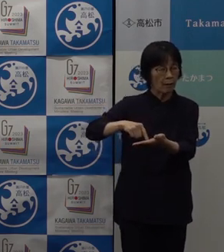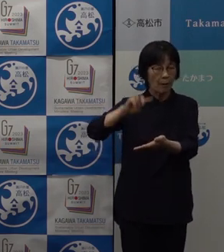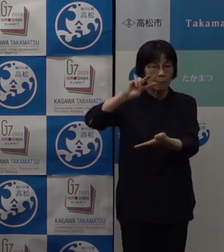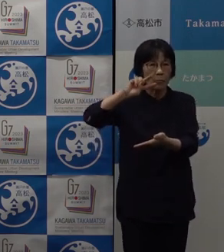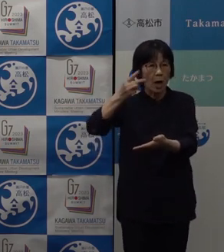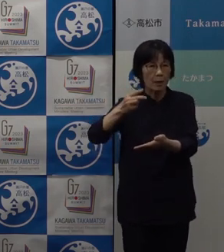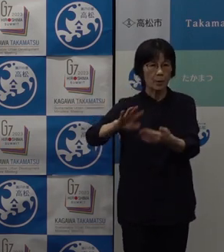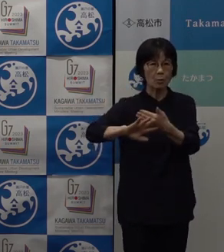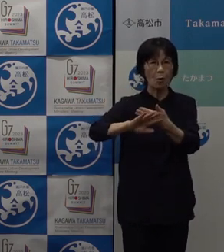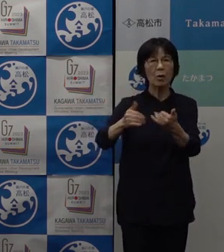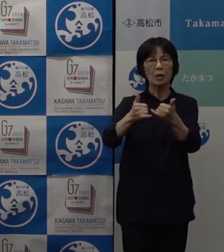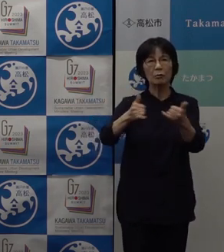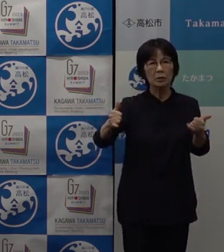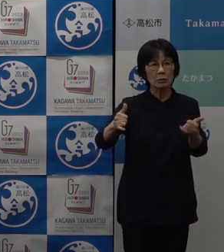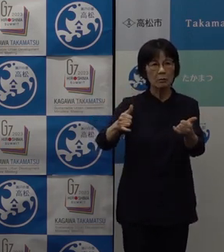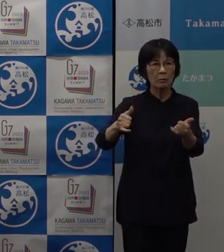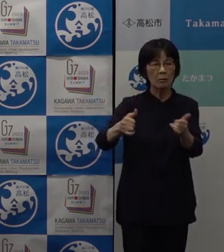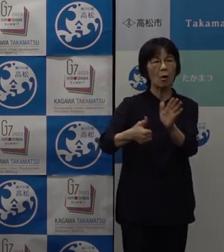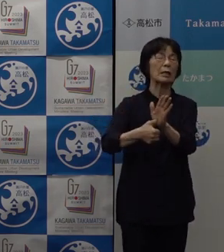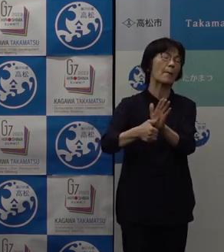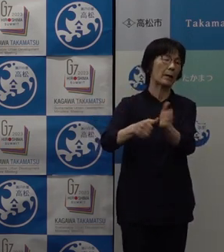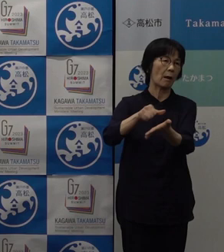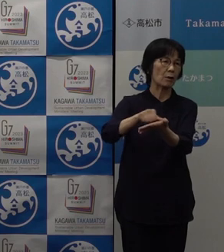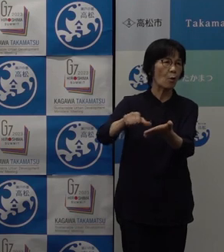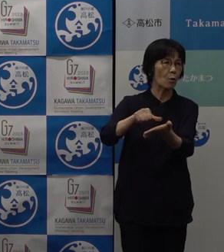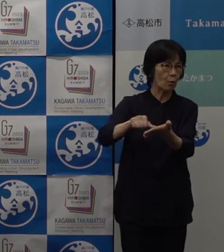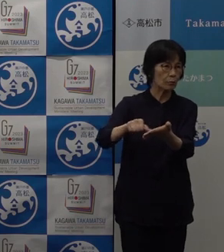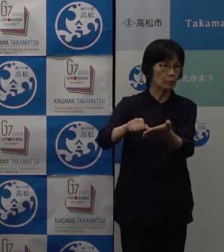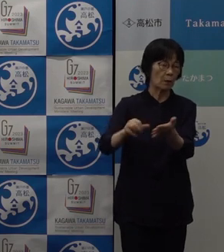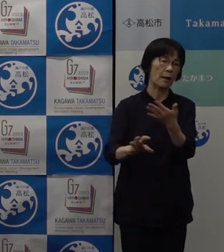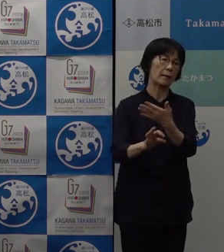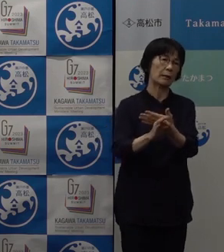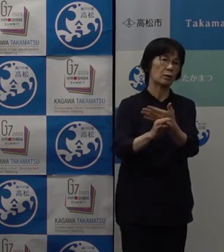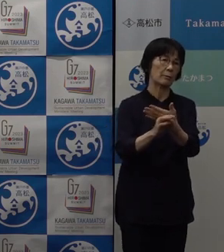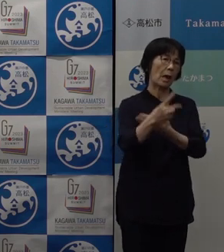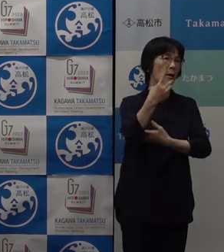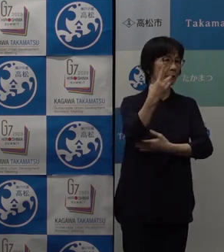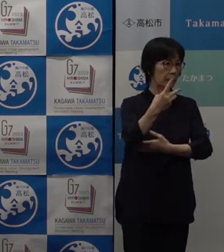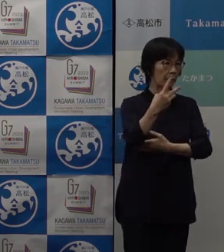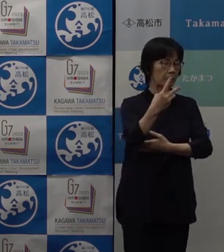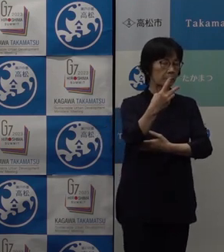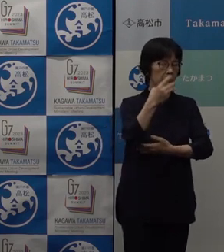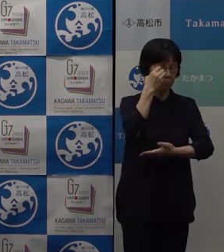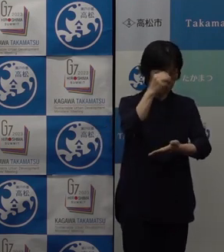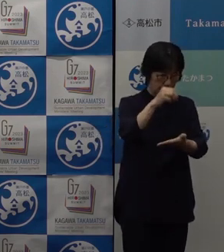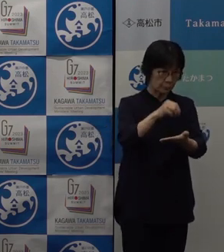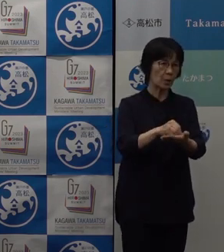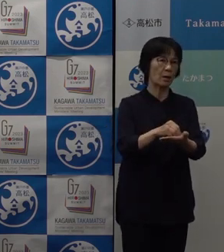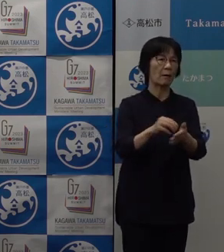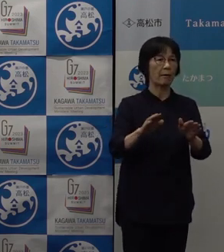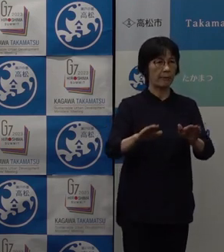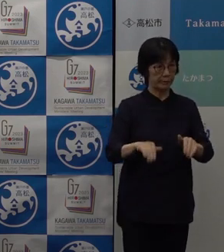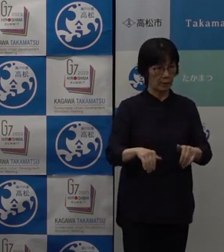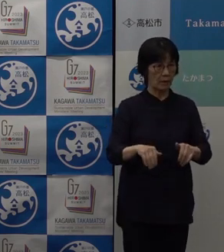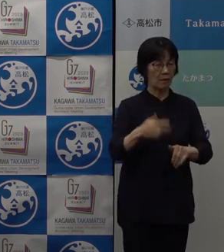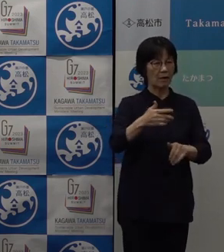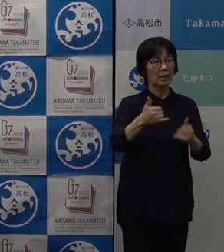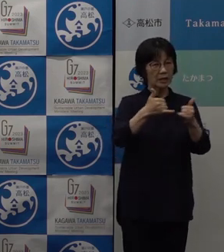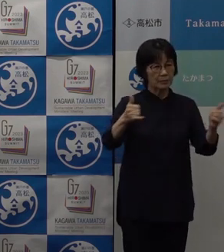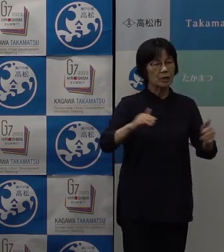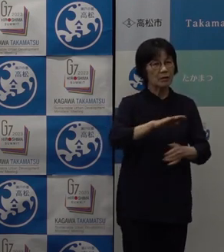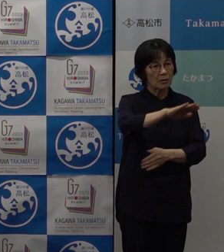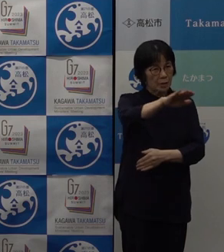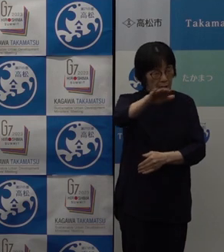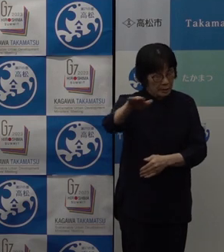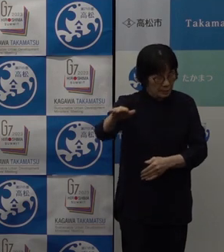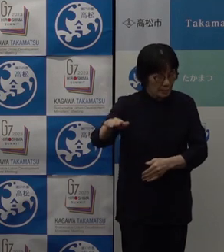が登録される事例が2件過去に2件あったと報告確認されたところでございます。市民の皆様にはご